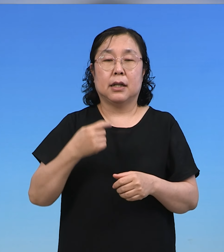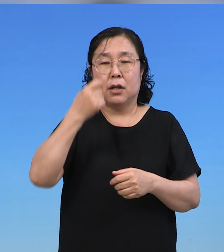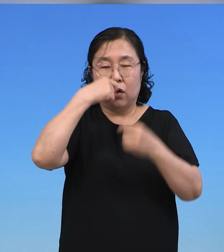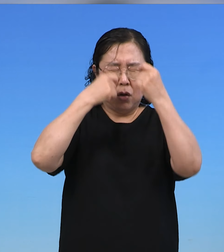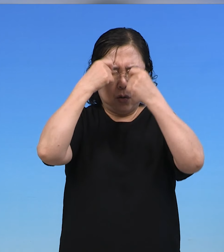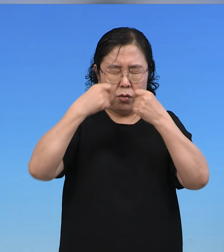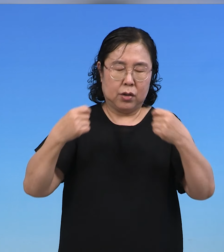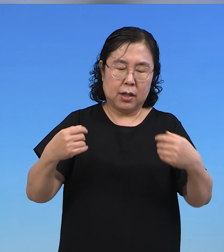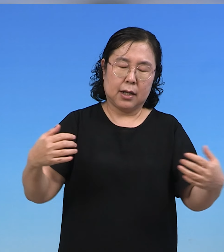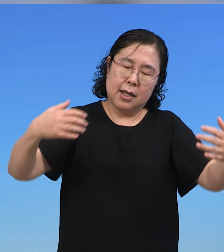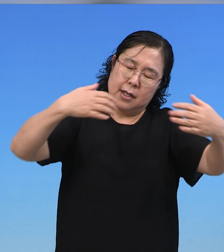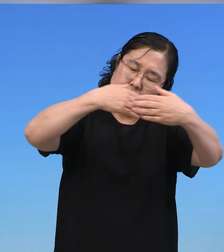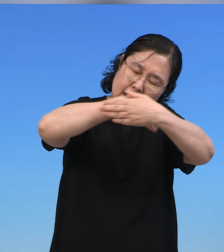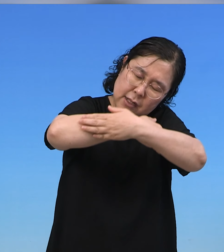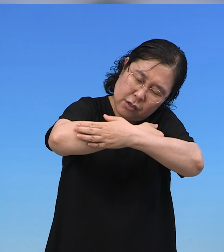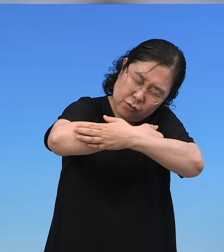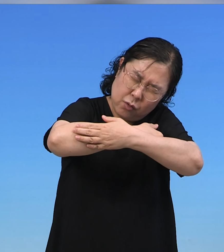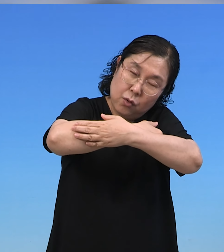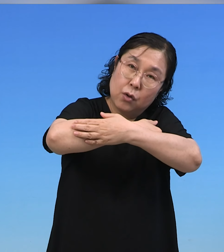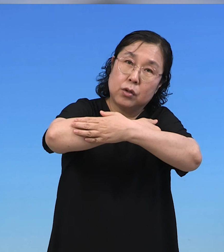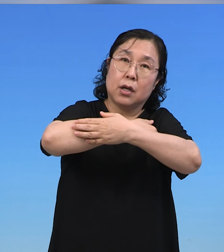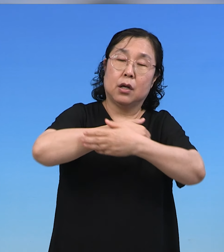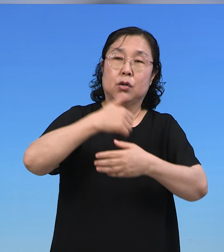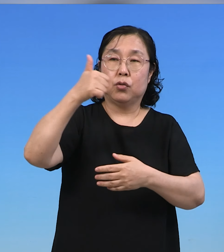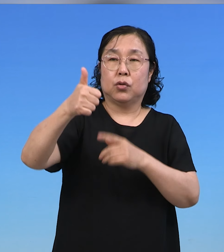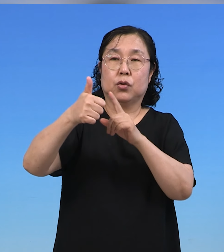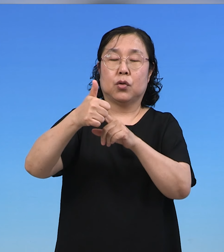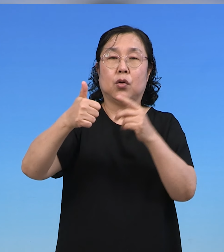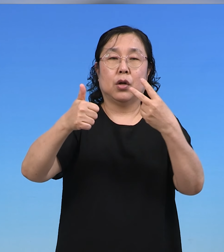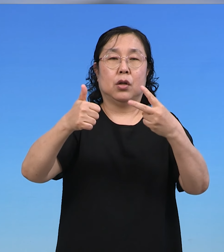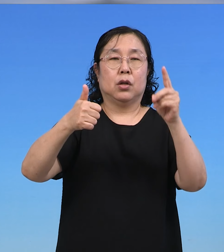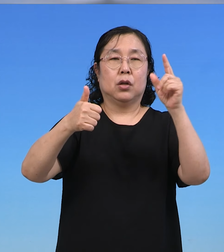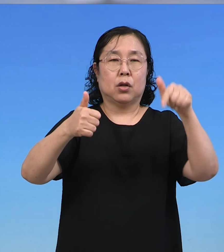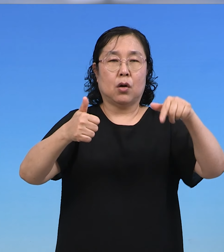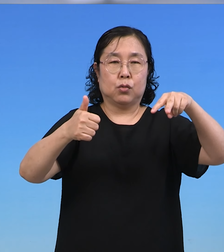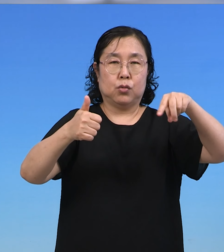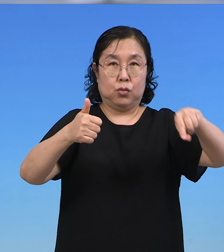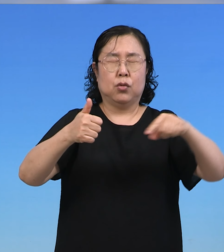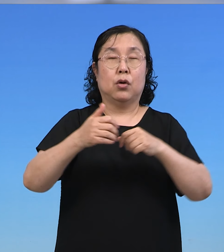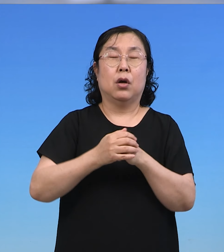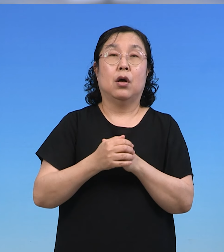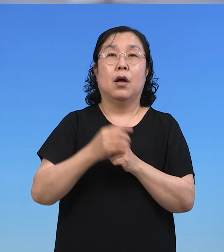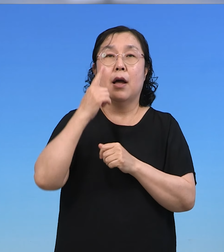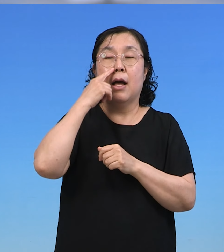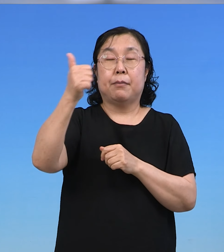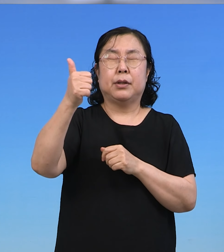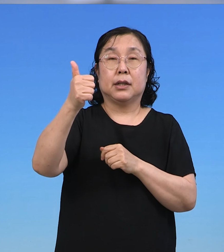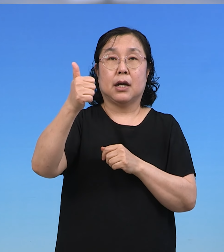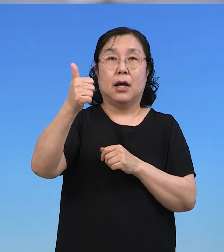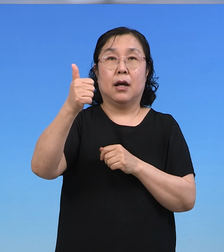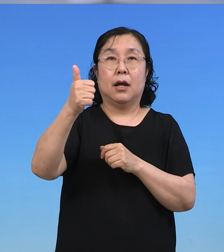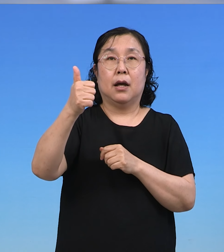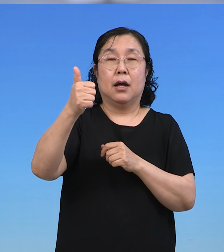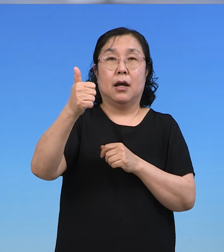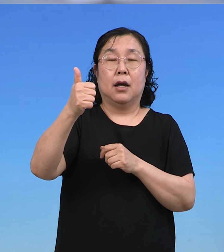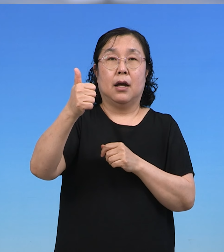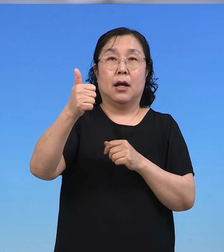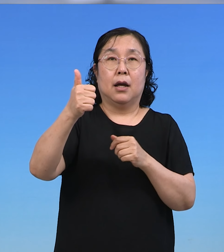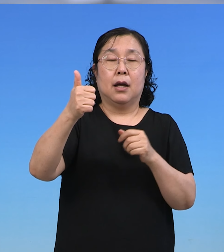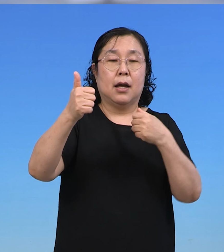우는 자기를 꼭 껴안아 주면서, 그 주인공 이름이 덕수였는데요, 아버지가 이렇게